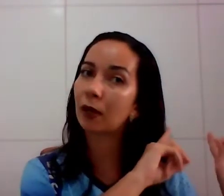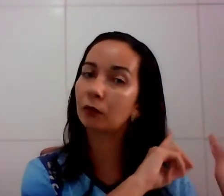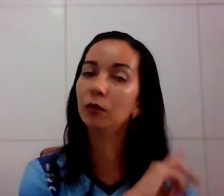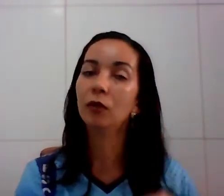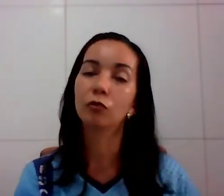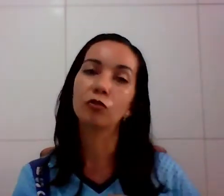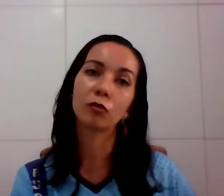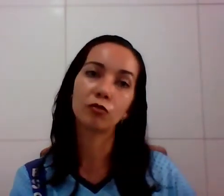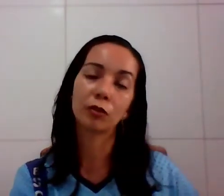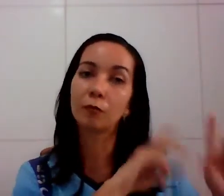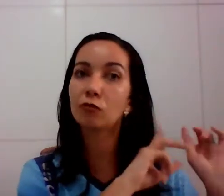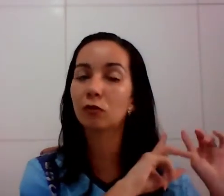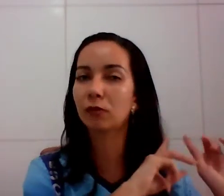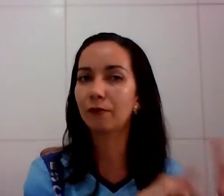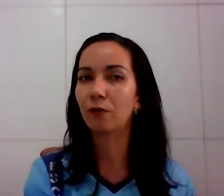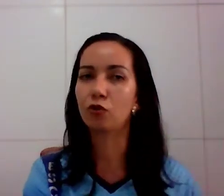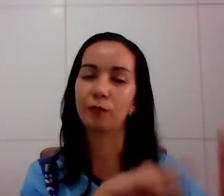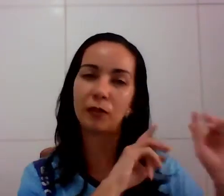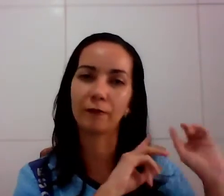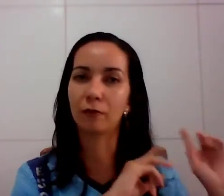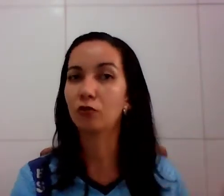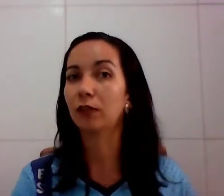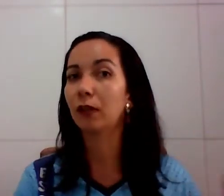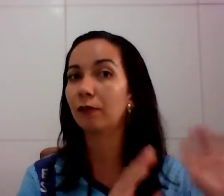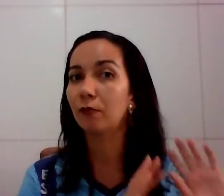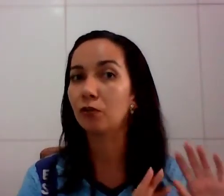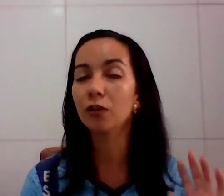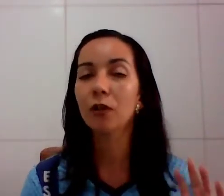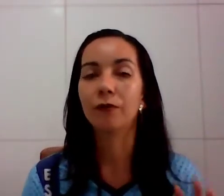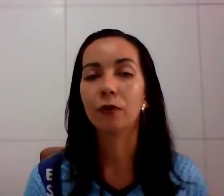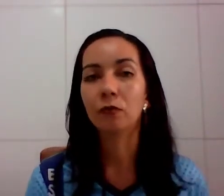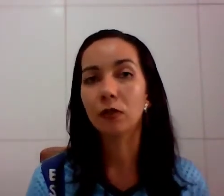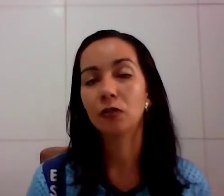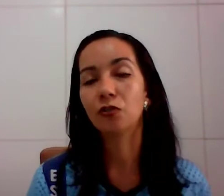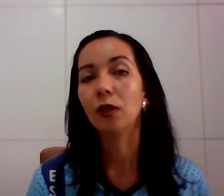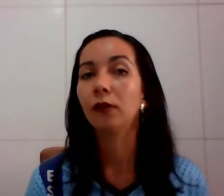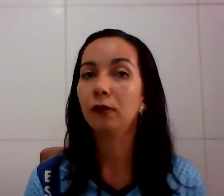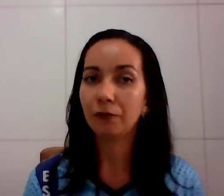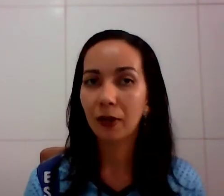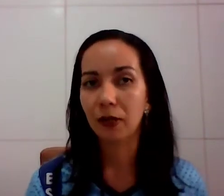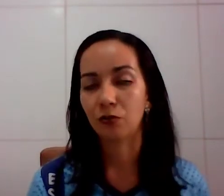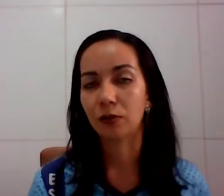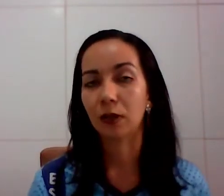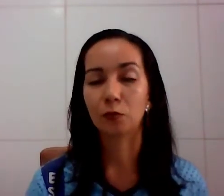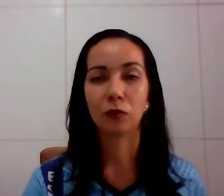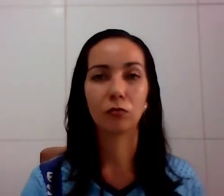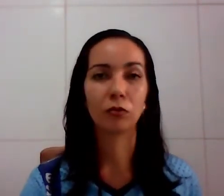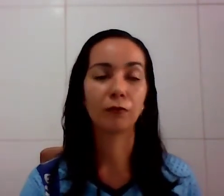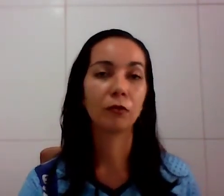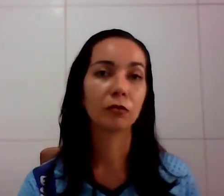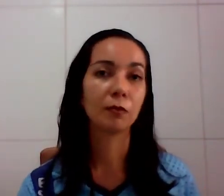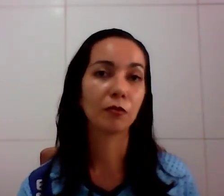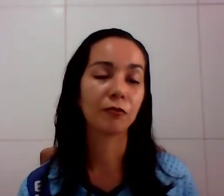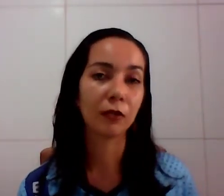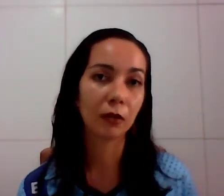passado, dos nossos tempos, dos nossos avós, bisavós, tataravós, foram coisas diferentes. As pessoas foram se